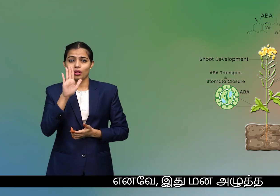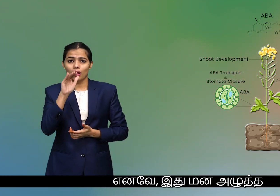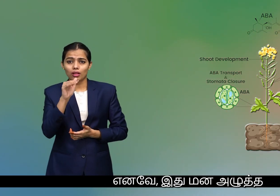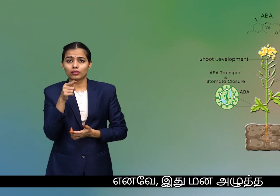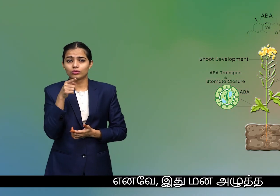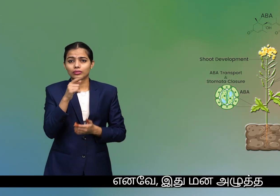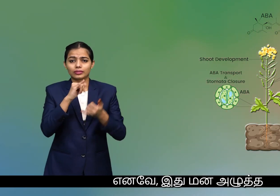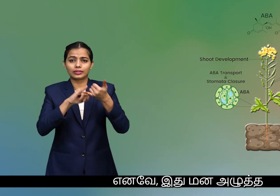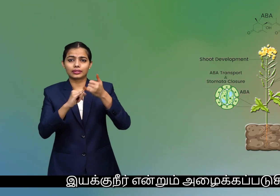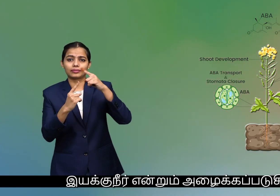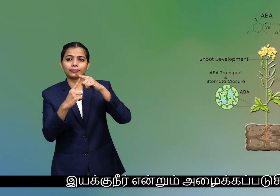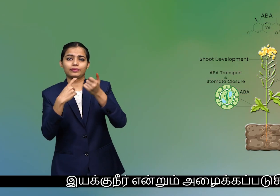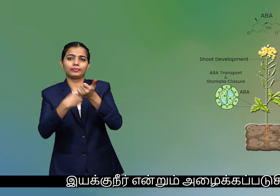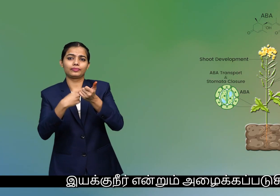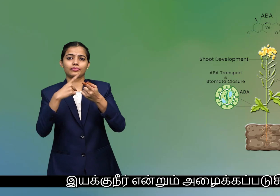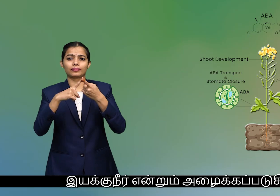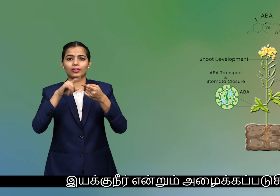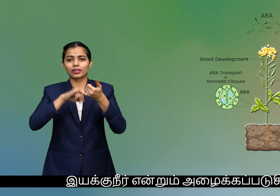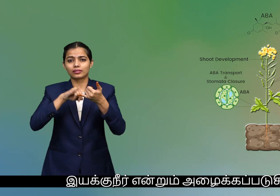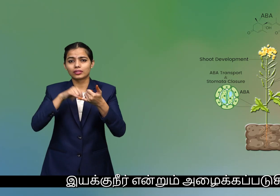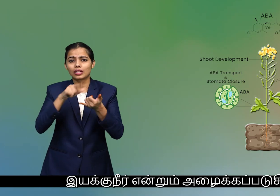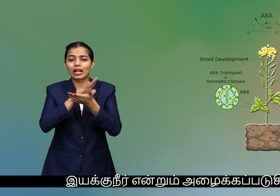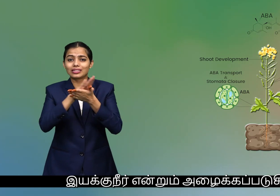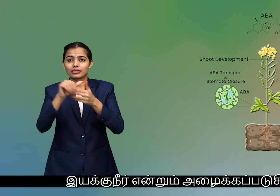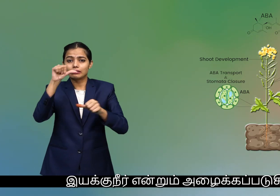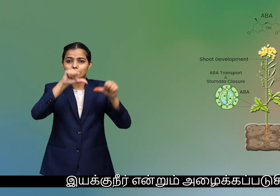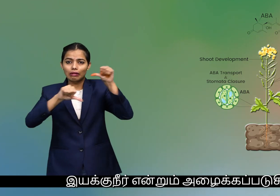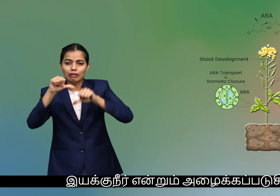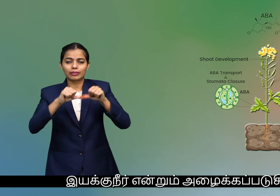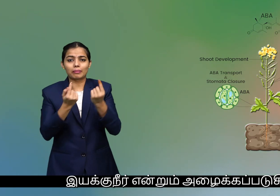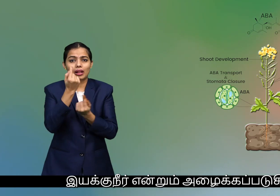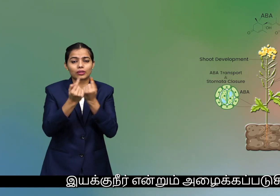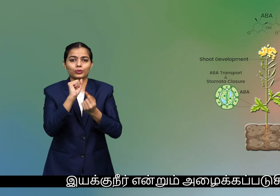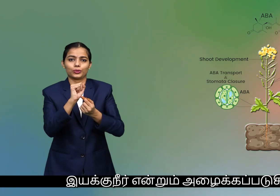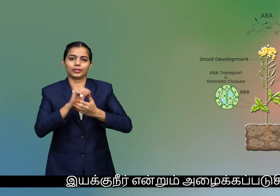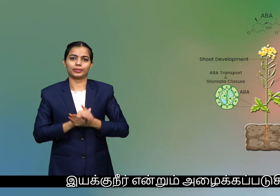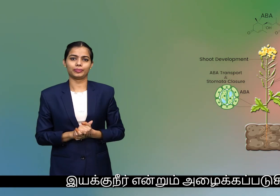எனவே இது மன அழுத்த இயக்குநீர் என்றும் அழைக்கப்படுகிறது.